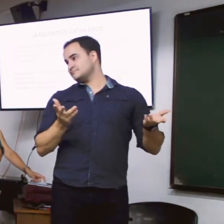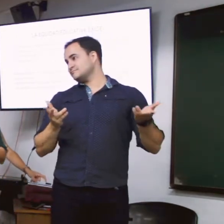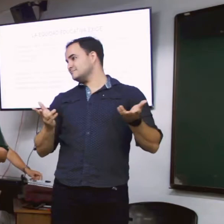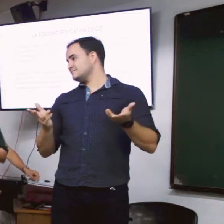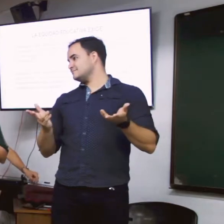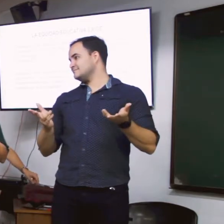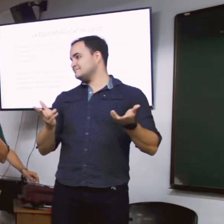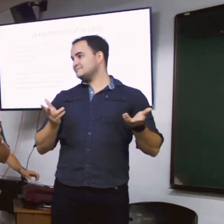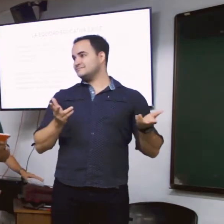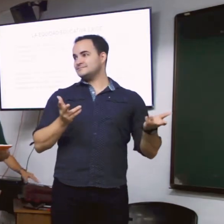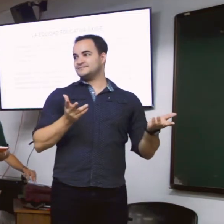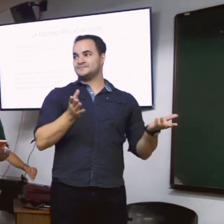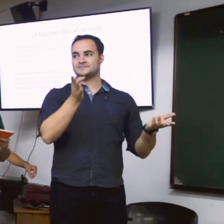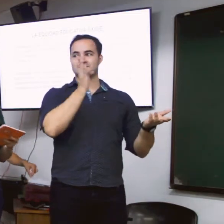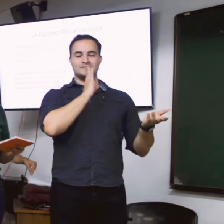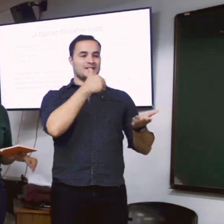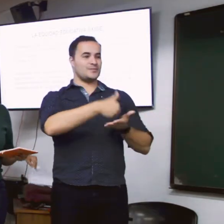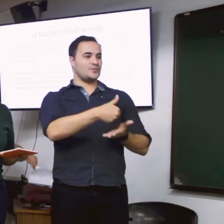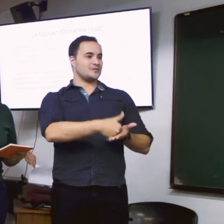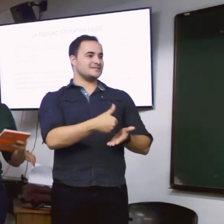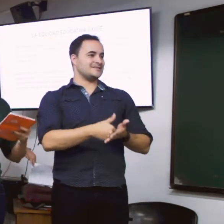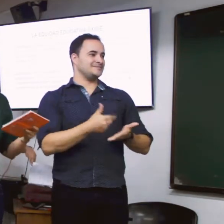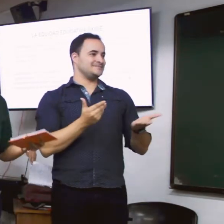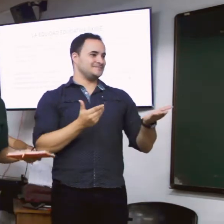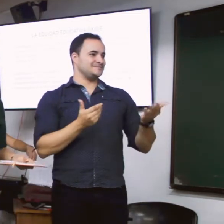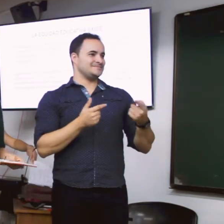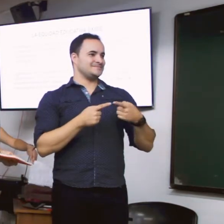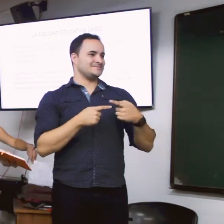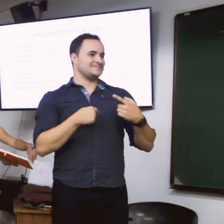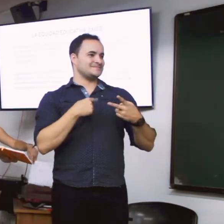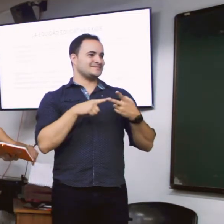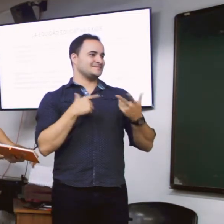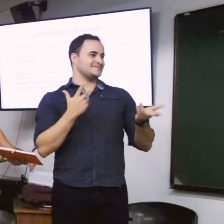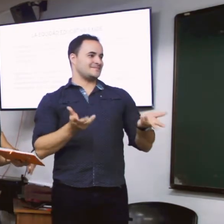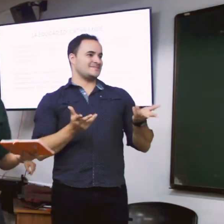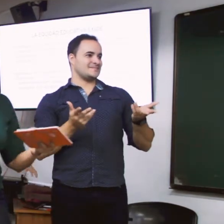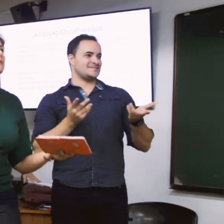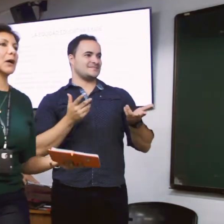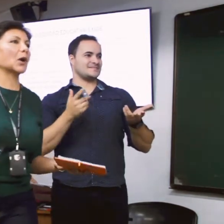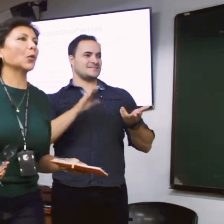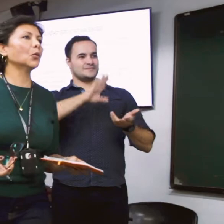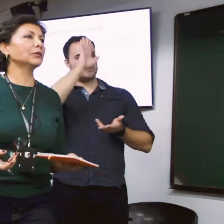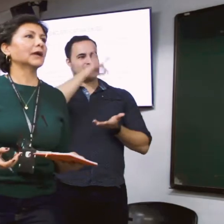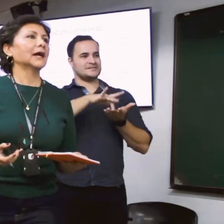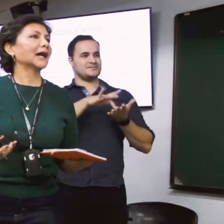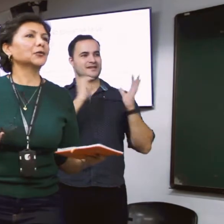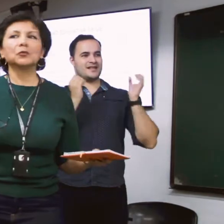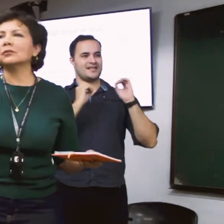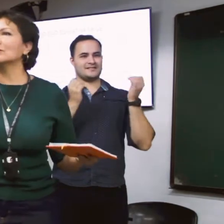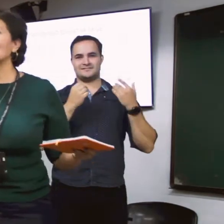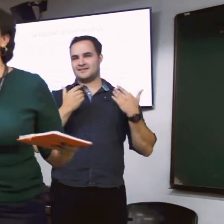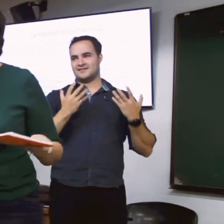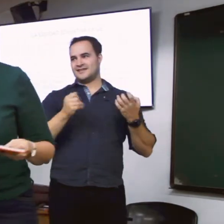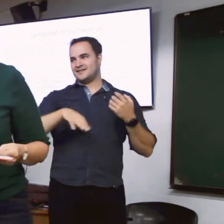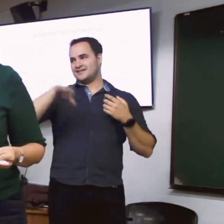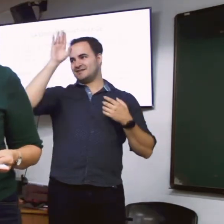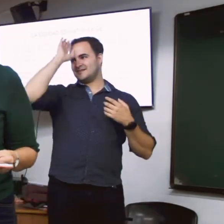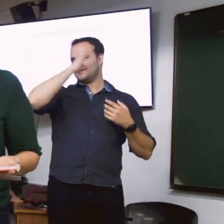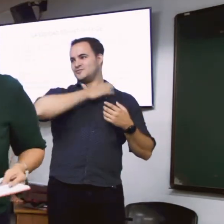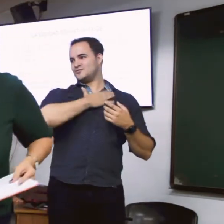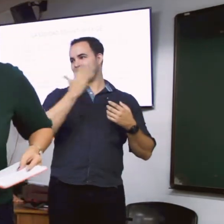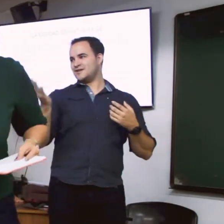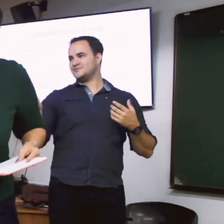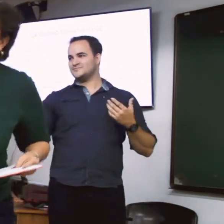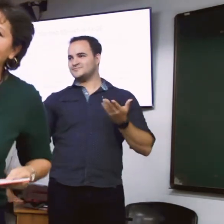¿Alguno que quiera recoger, que quiera proponer? ¿Alguno de los compañeros que de pronto no haya participado aún? ¿Algún voluntario?